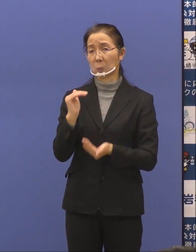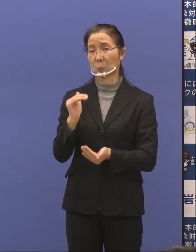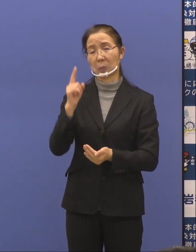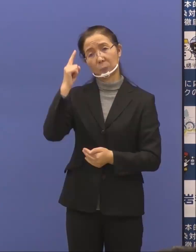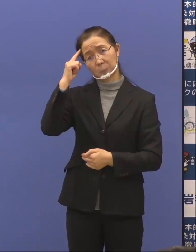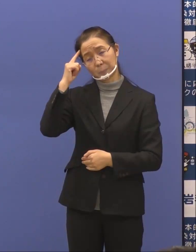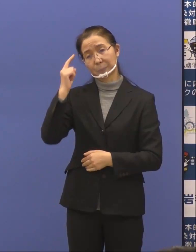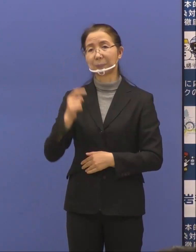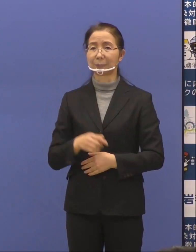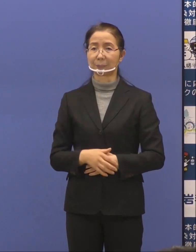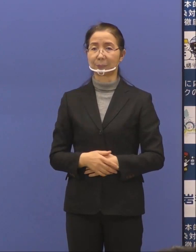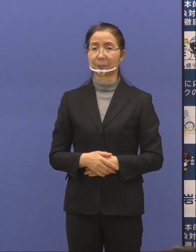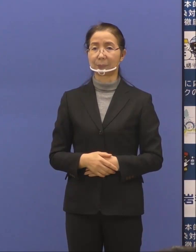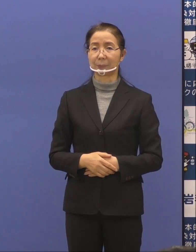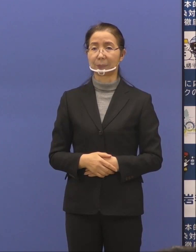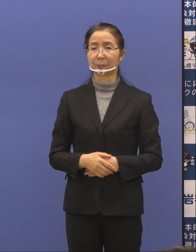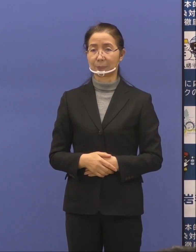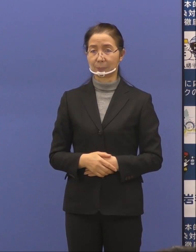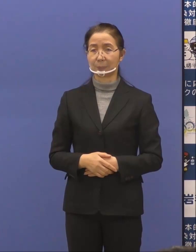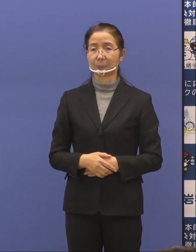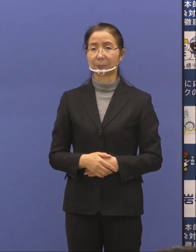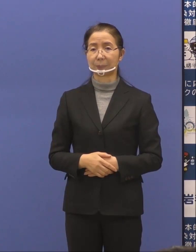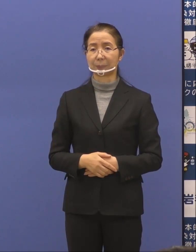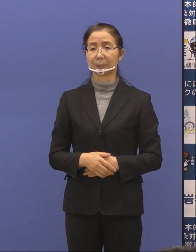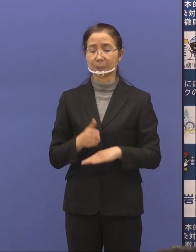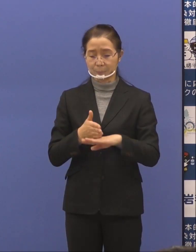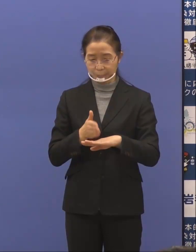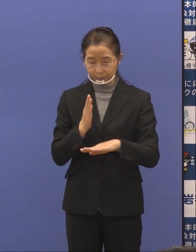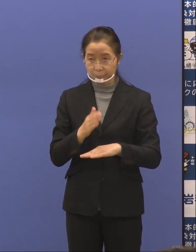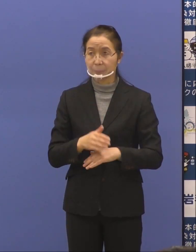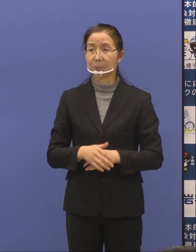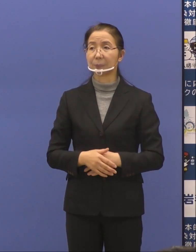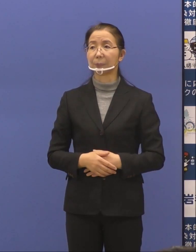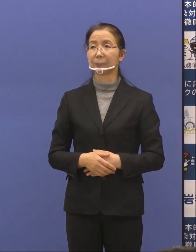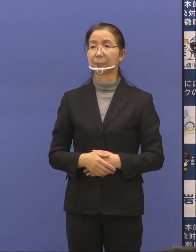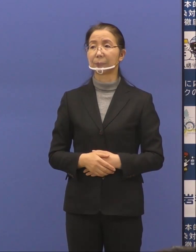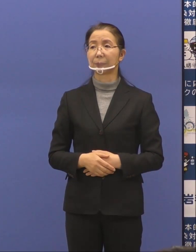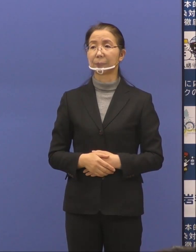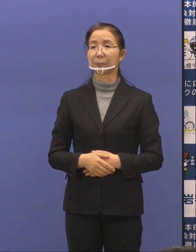けど。 わかりました。ありがとうございます。